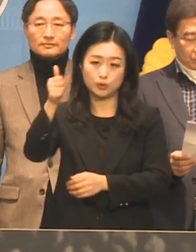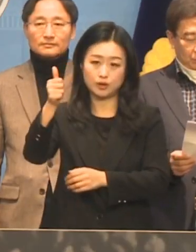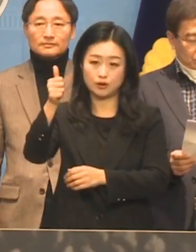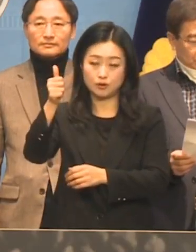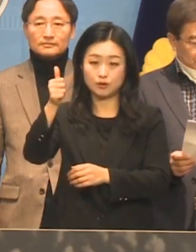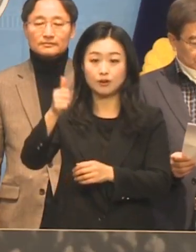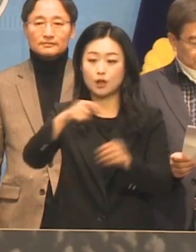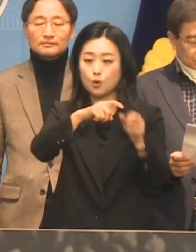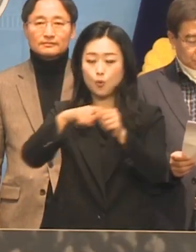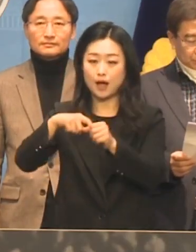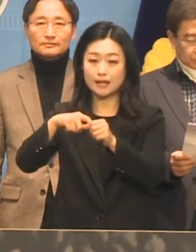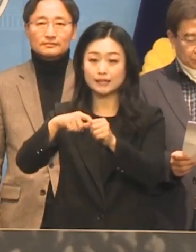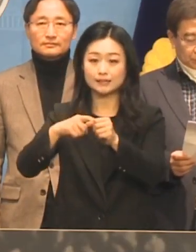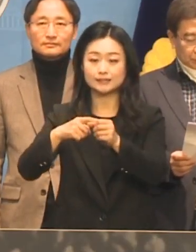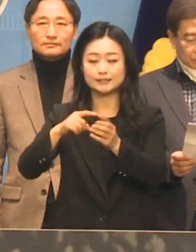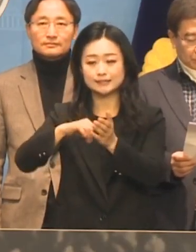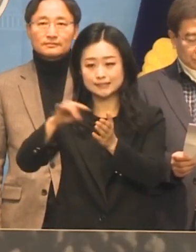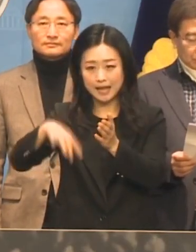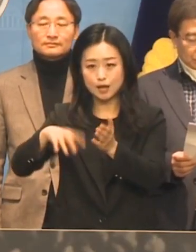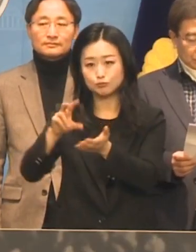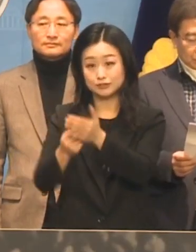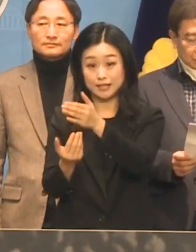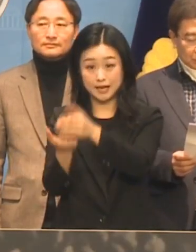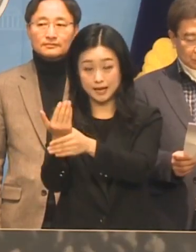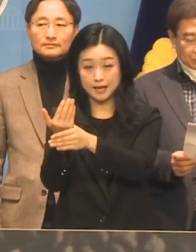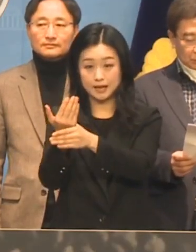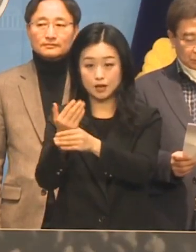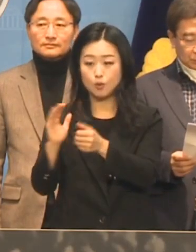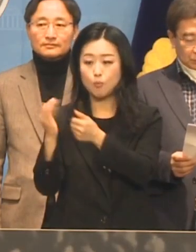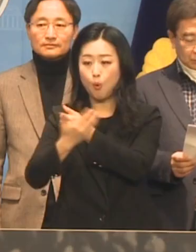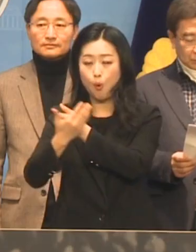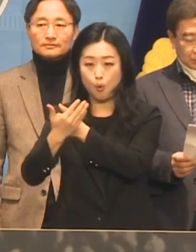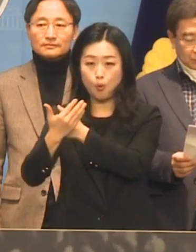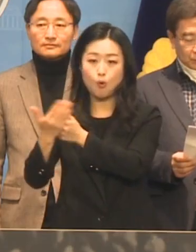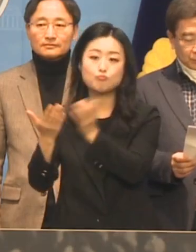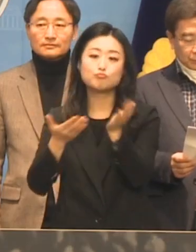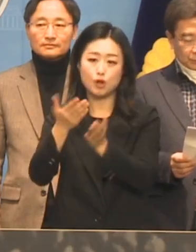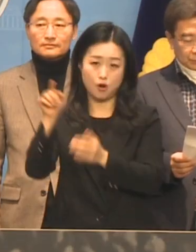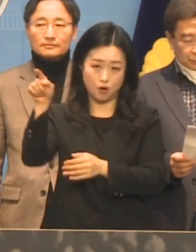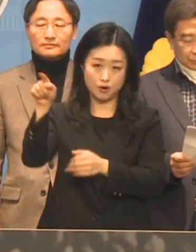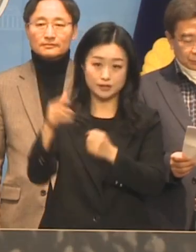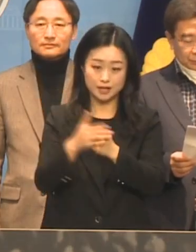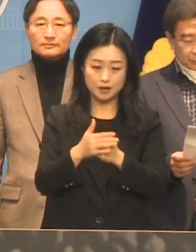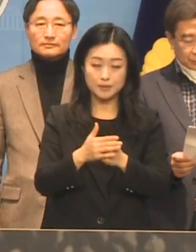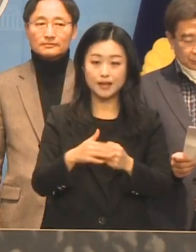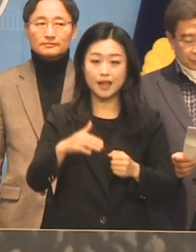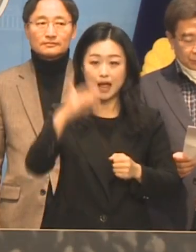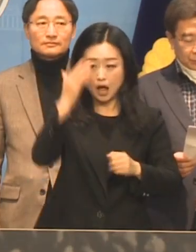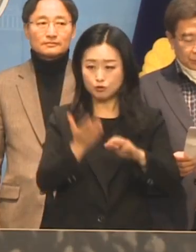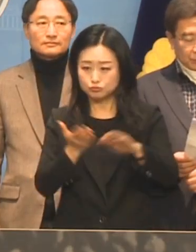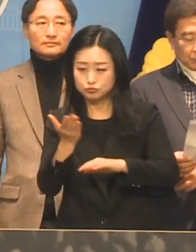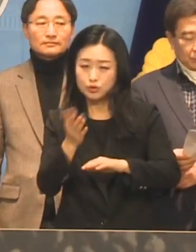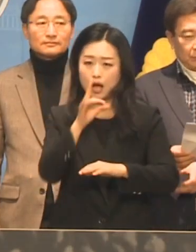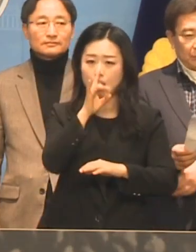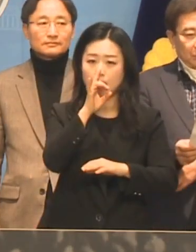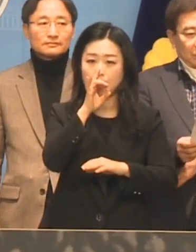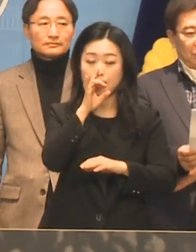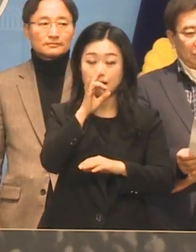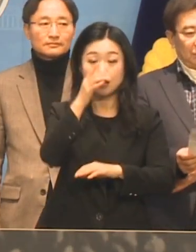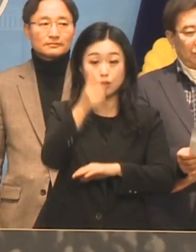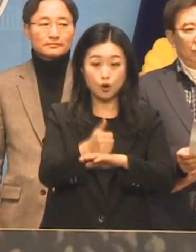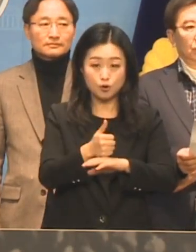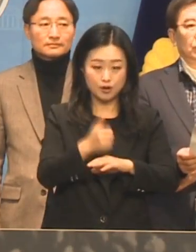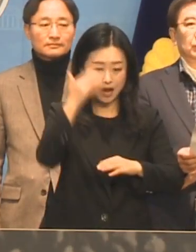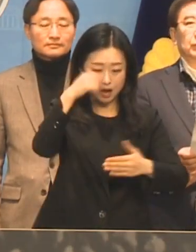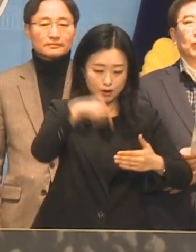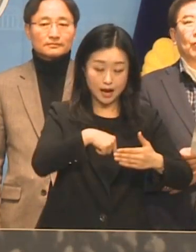관세 적용과 보호무역주의 확대로 세계 경제의 하방 위험이 커진 가운데 장기 부진에 빠진